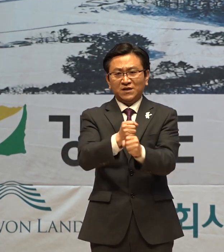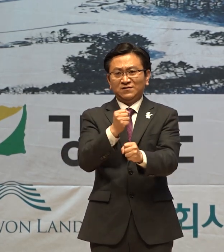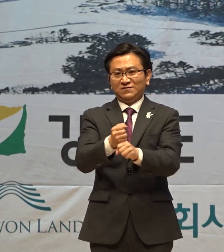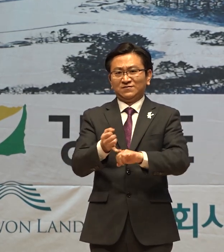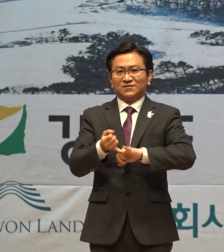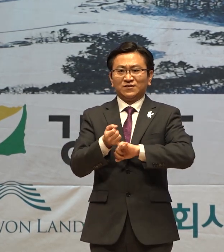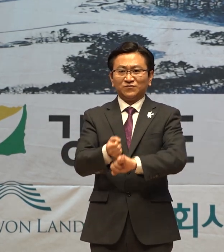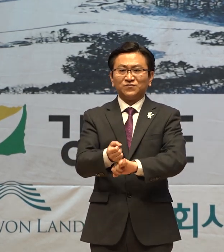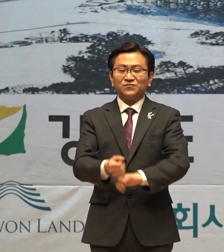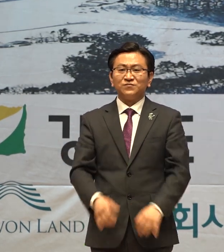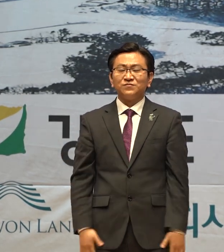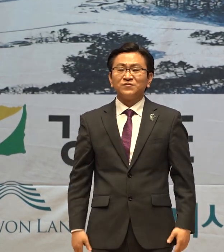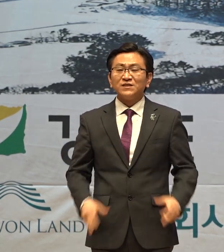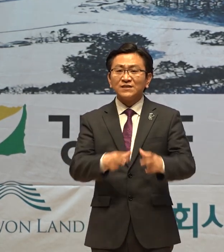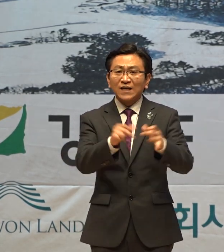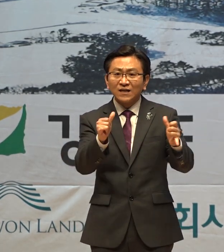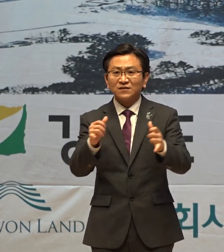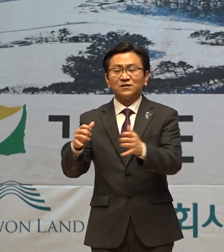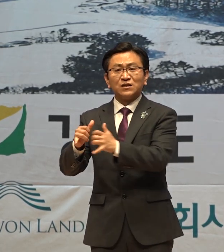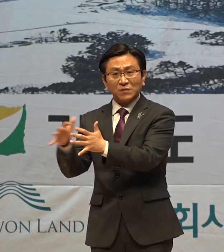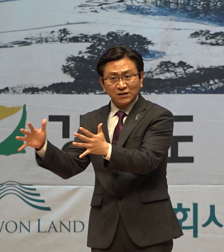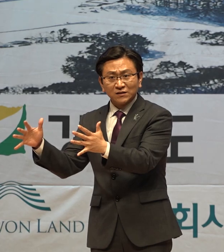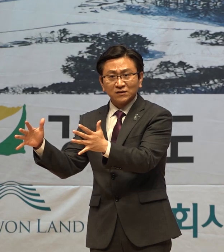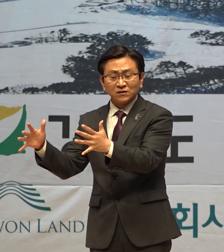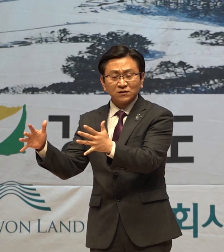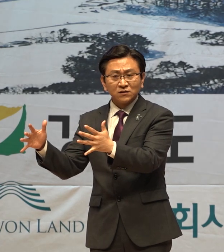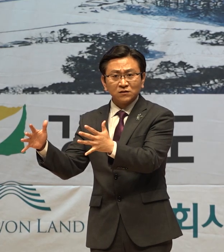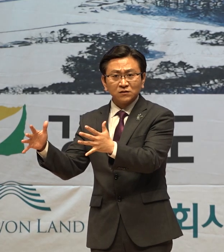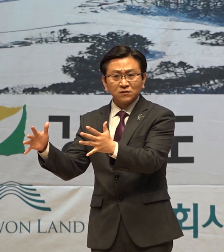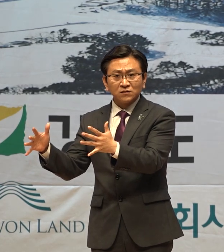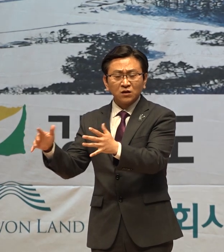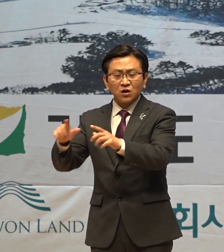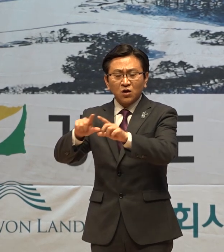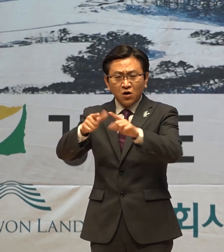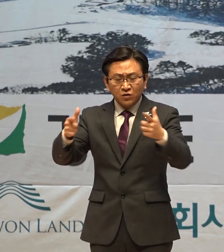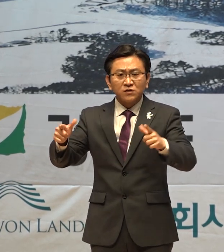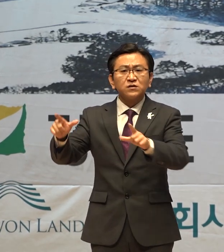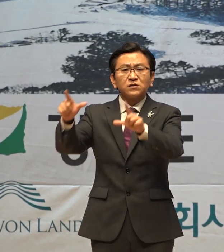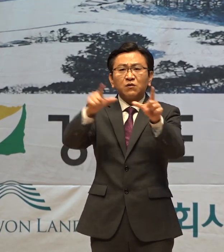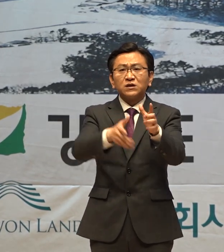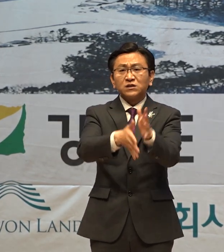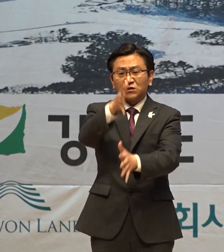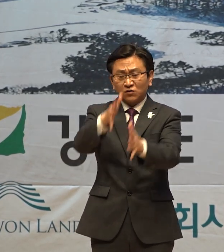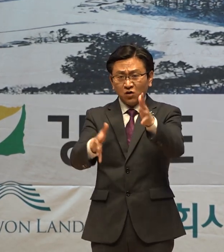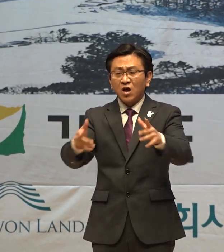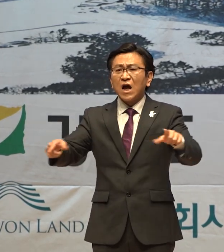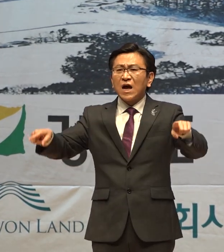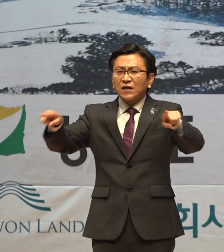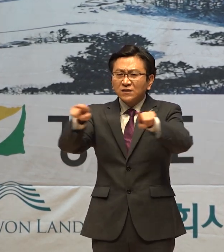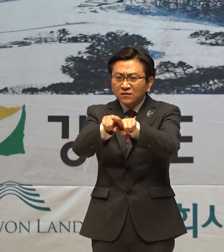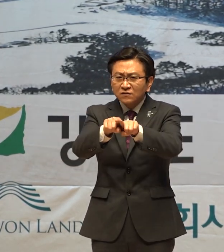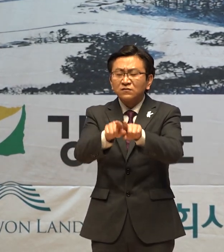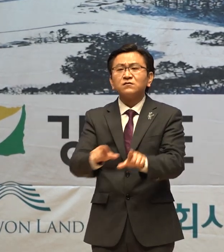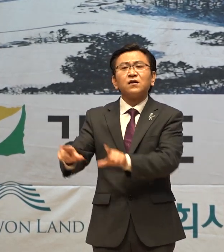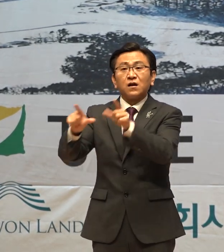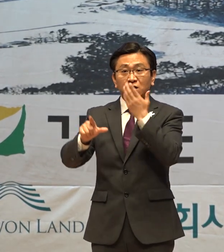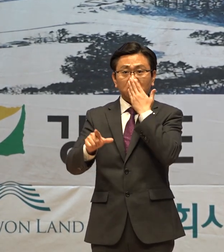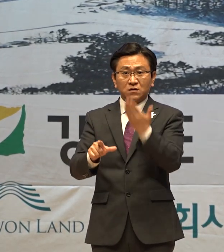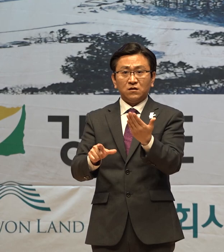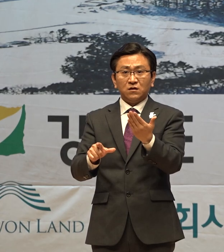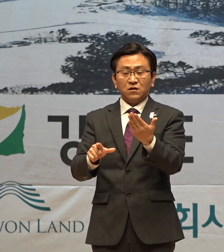만들겠습니다. 장애인과 비장애인이 다양한 생활시설에서 함께 생활할 수